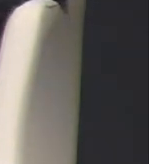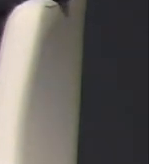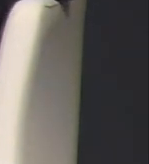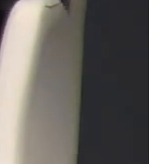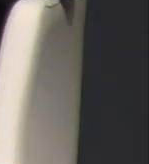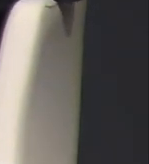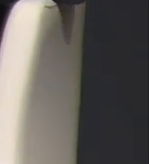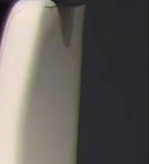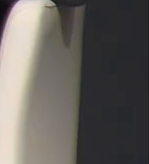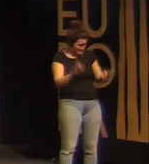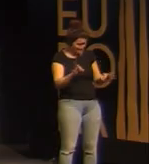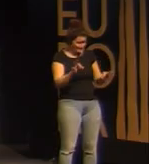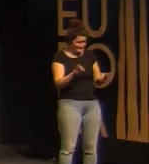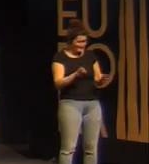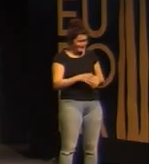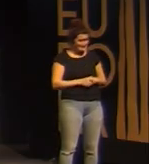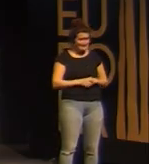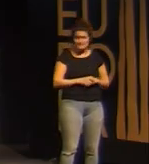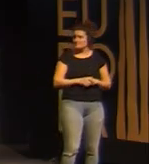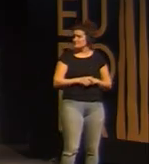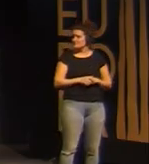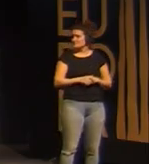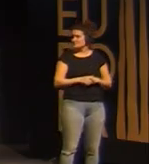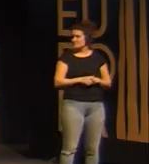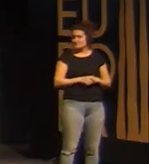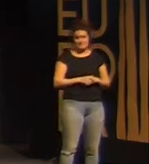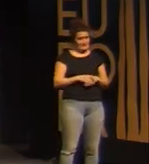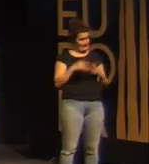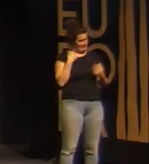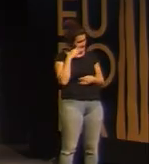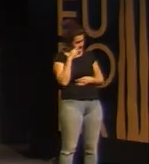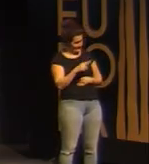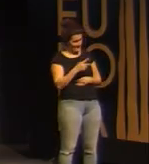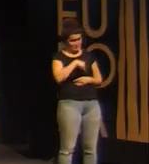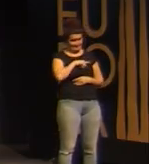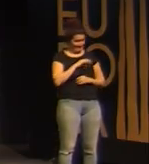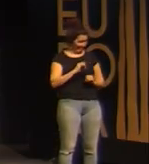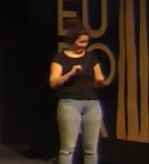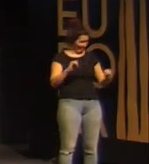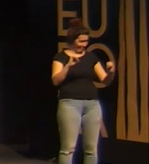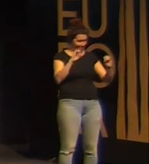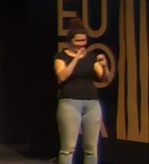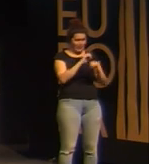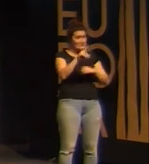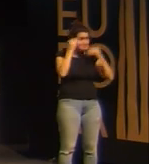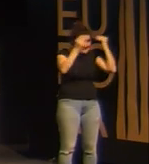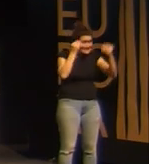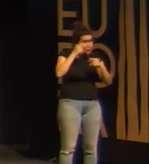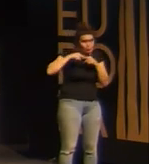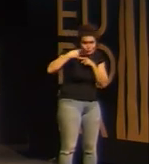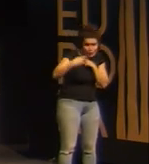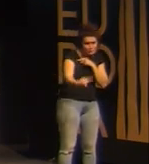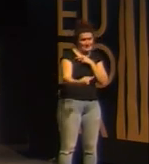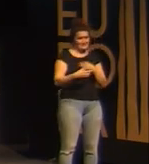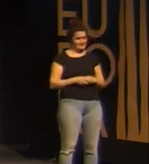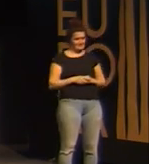qué responsabilidad hay que ver no somos nadie pues quien sea los días